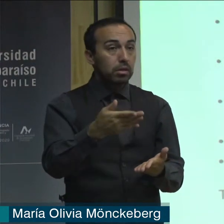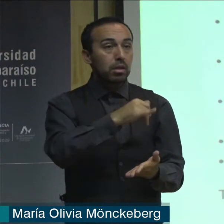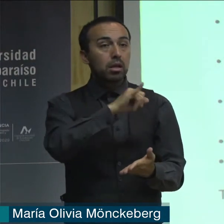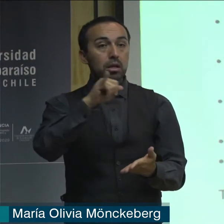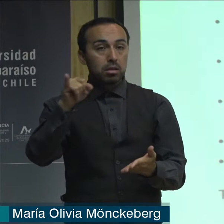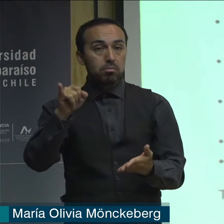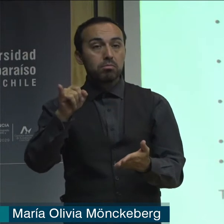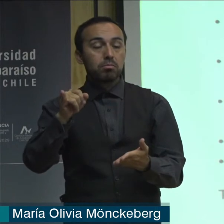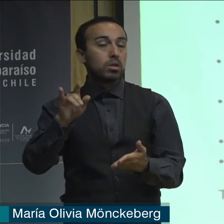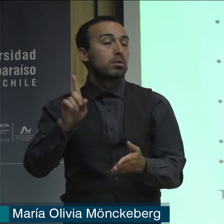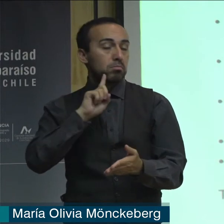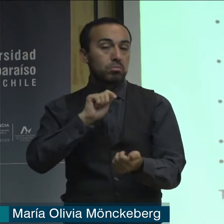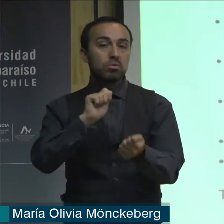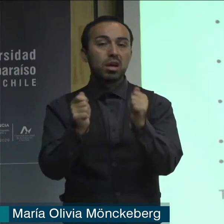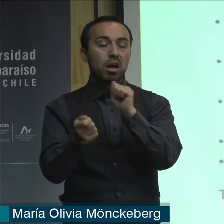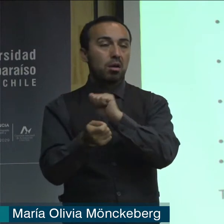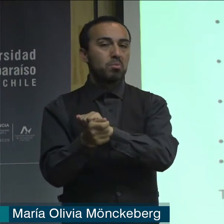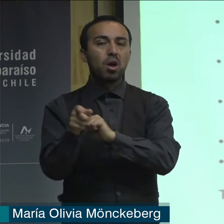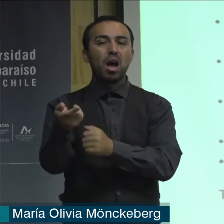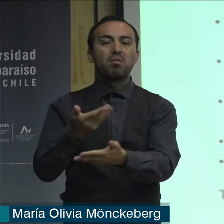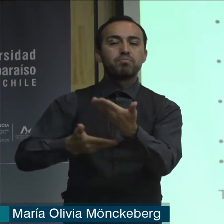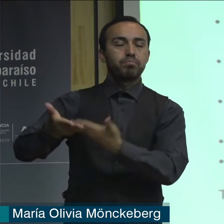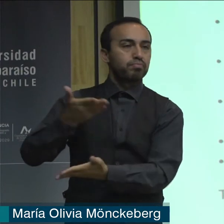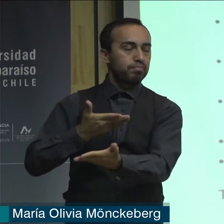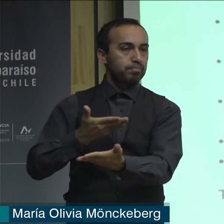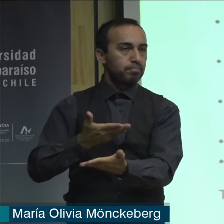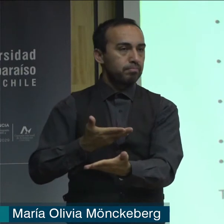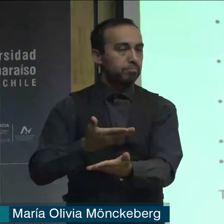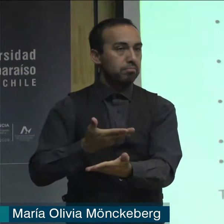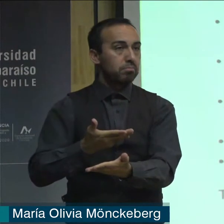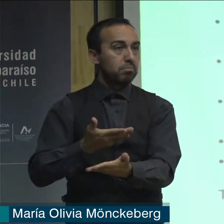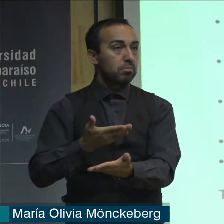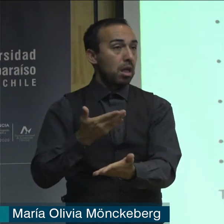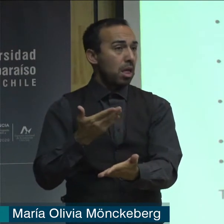solidario la idea